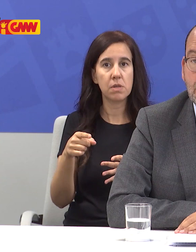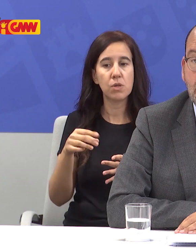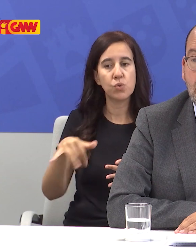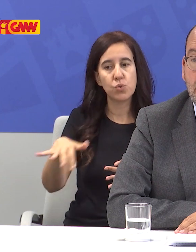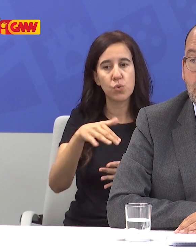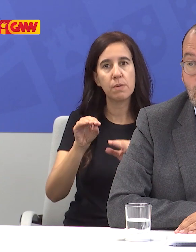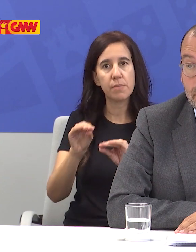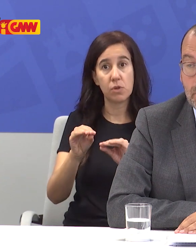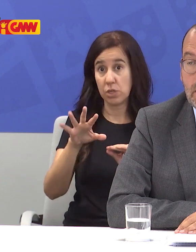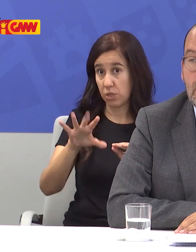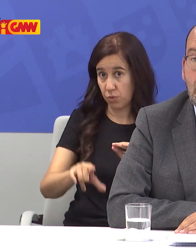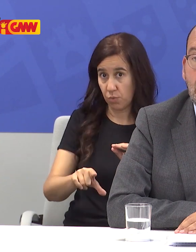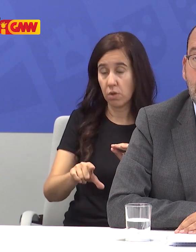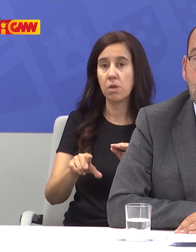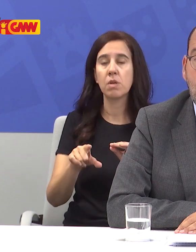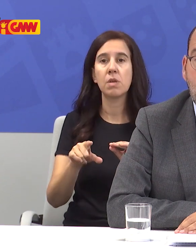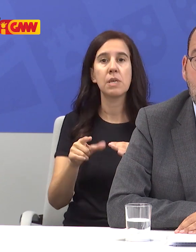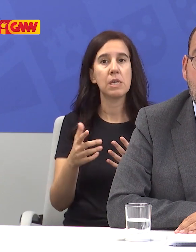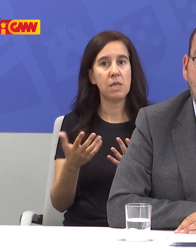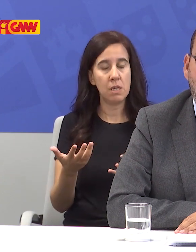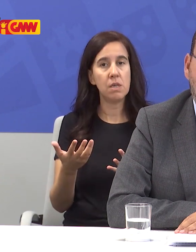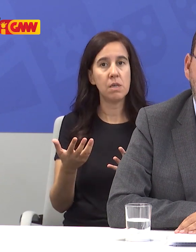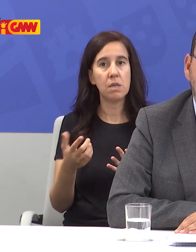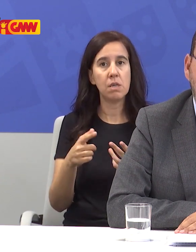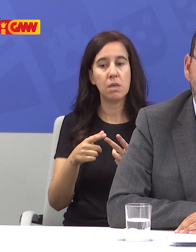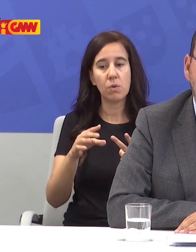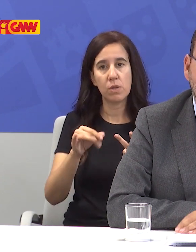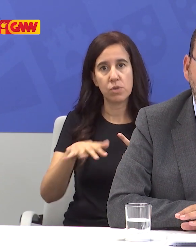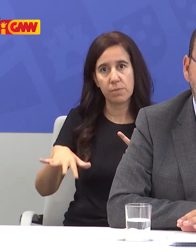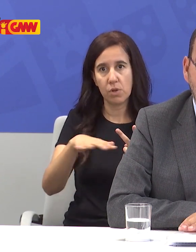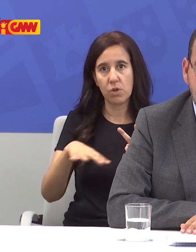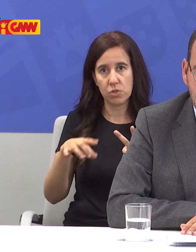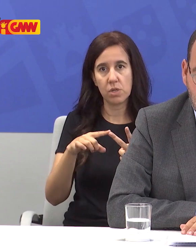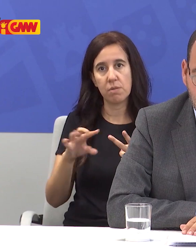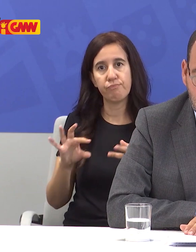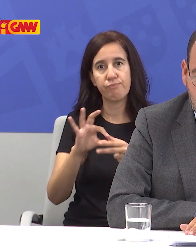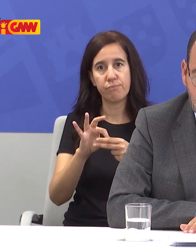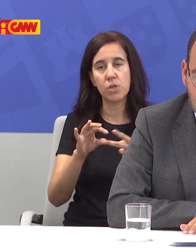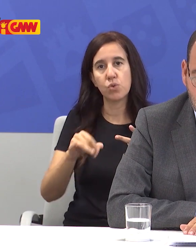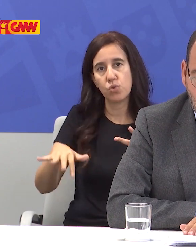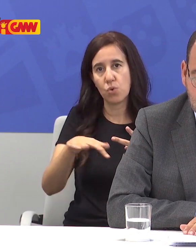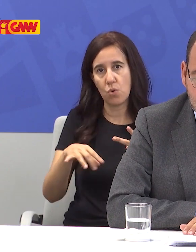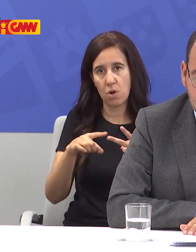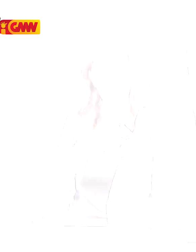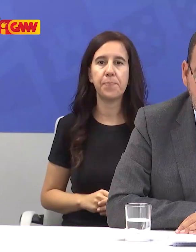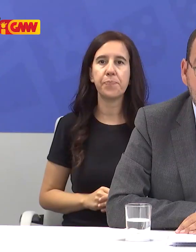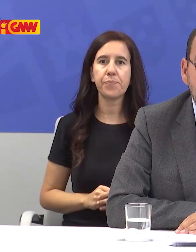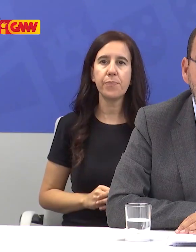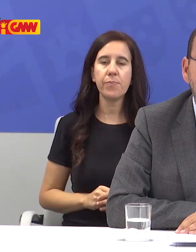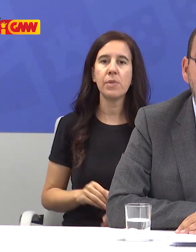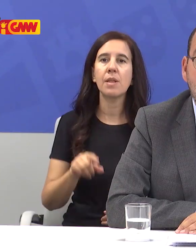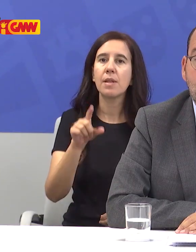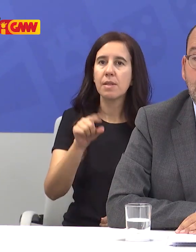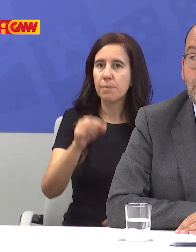zona pedagógica de Lisboa e no quadro de zona pedagógica correspondente à zona oeste. Temos